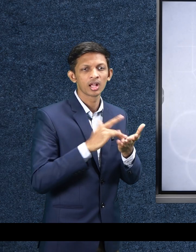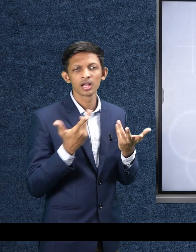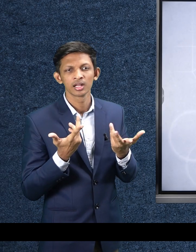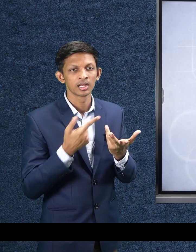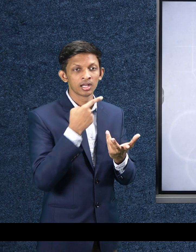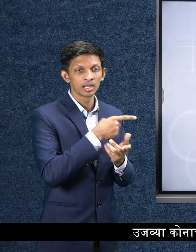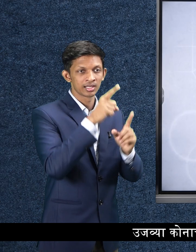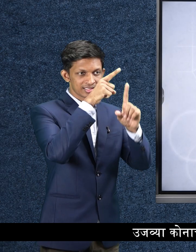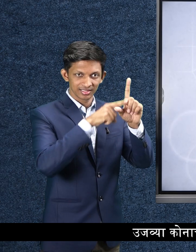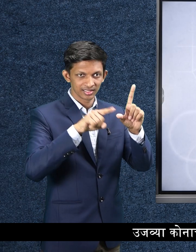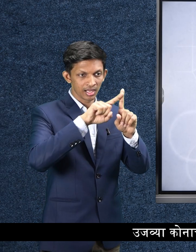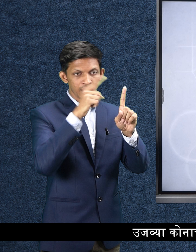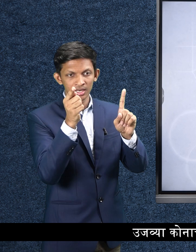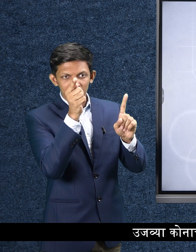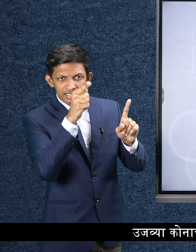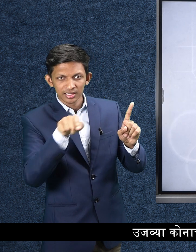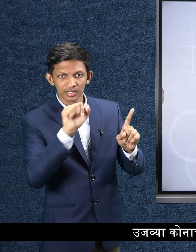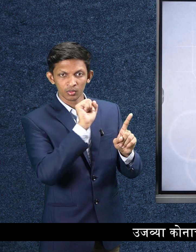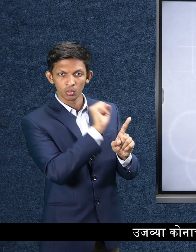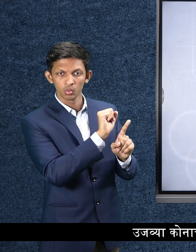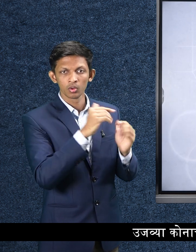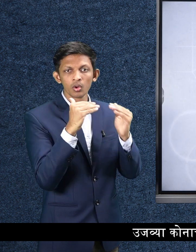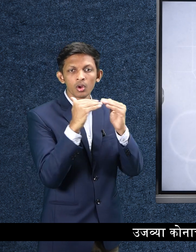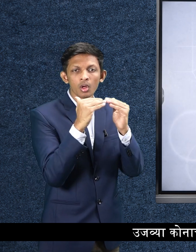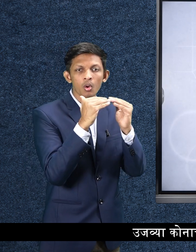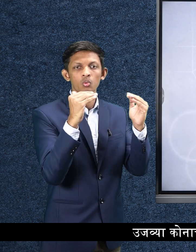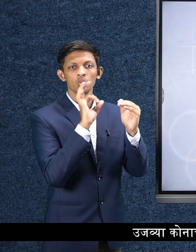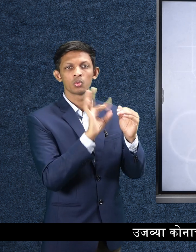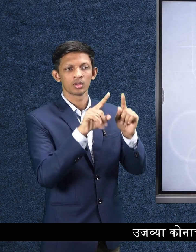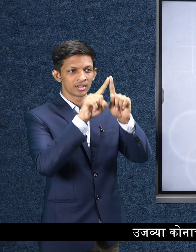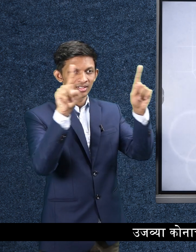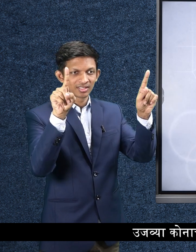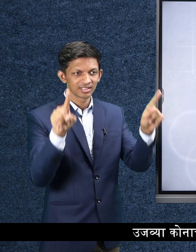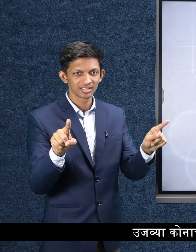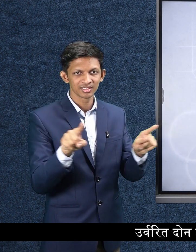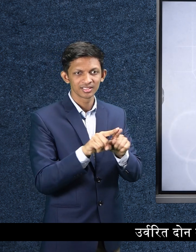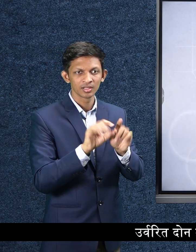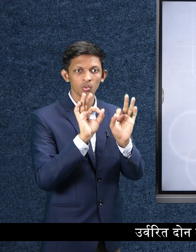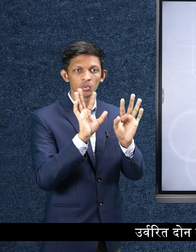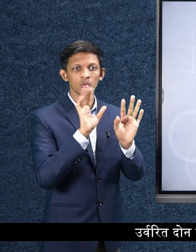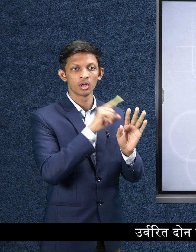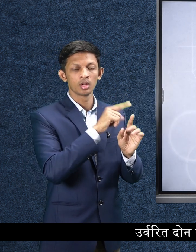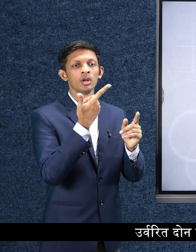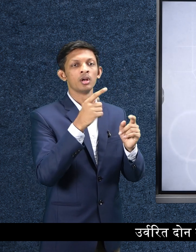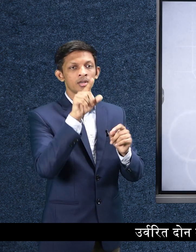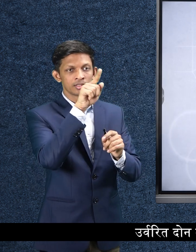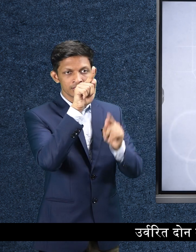निवेदन. उजव्या कोनाचा त्रिकोणात हायपोटेन्यूस चौरस हा उर्वरित 2 बाजूंच्या